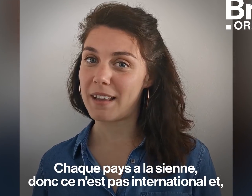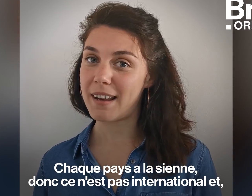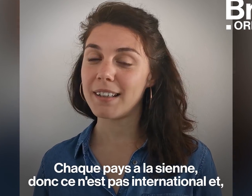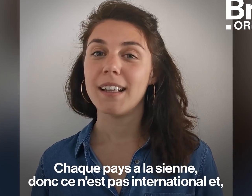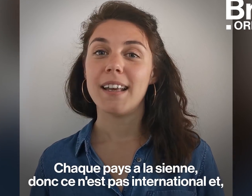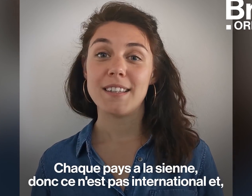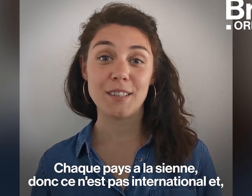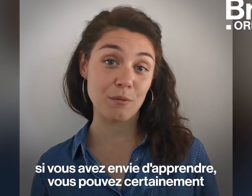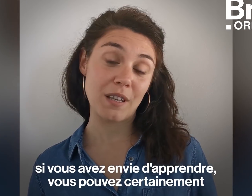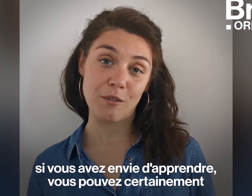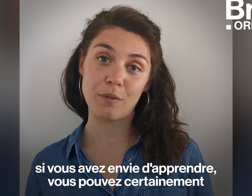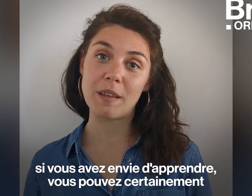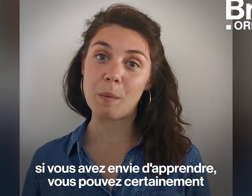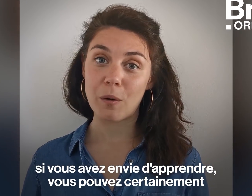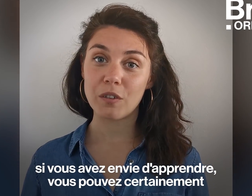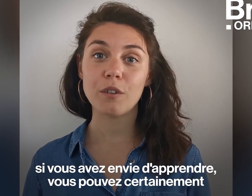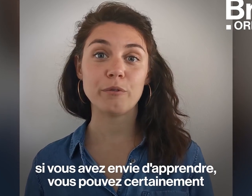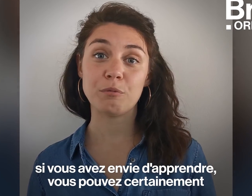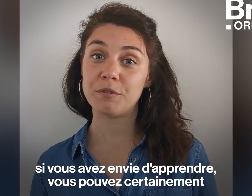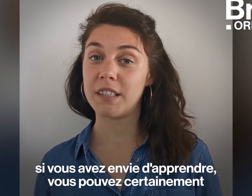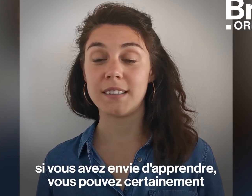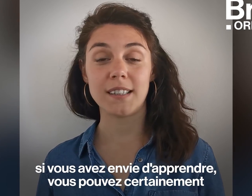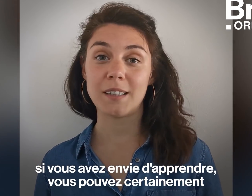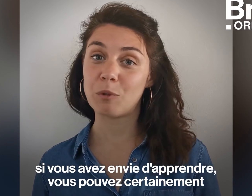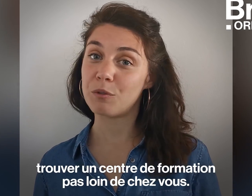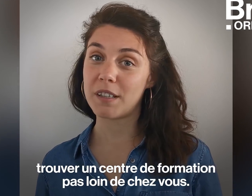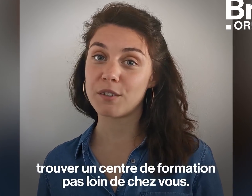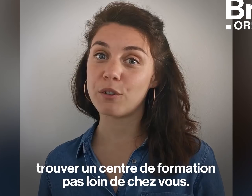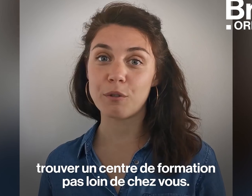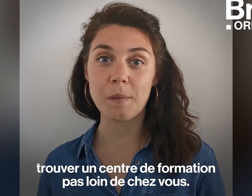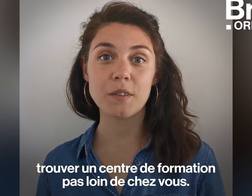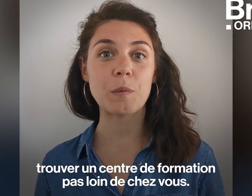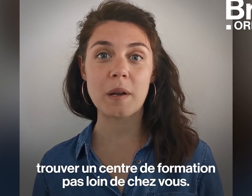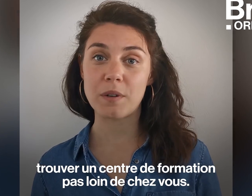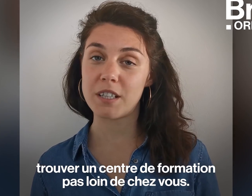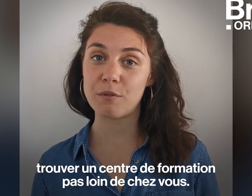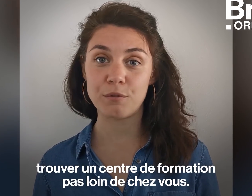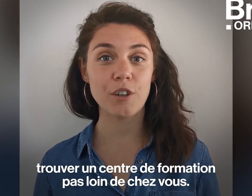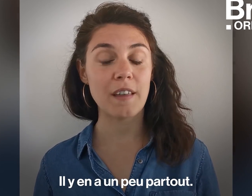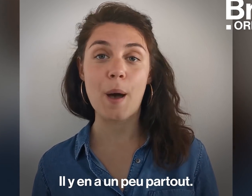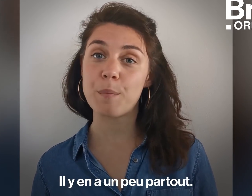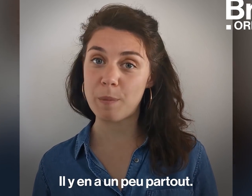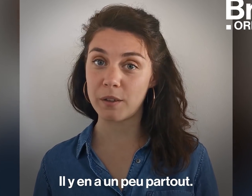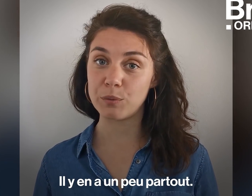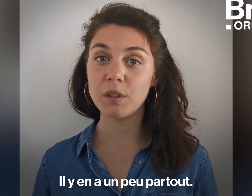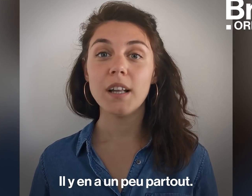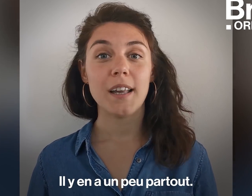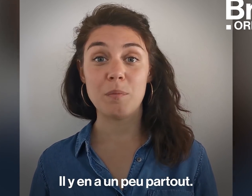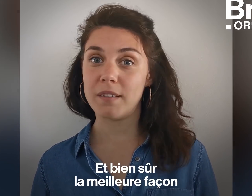international et si vous avez envie d'apprendre, vous pouvez certainement trouver un centre de formation pas loin de chez vous, il y en a un peu partout et bien sûr